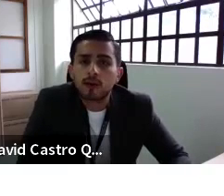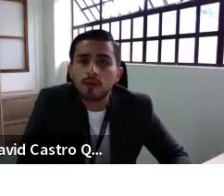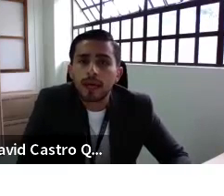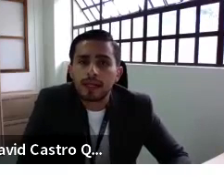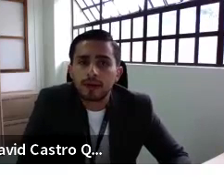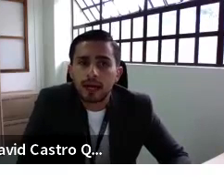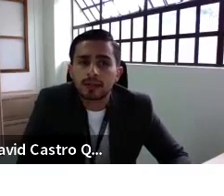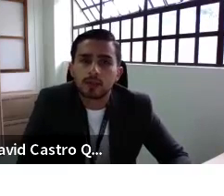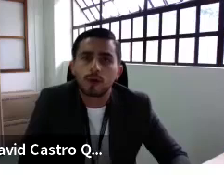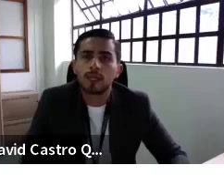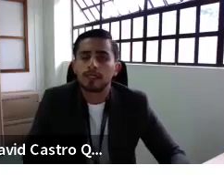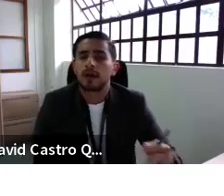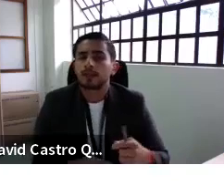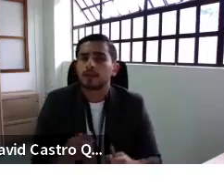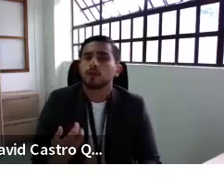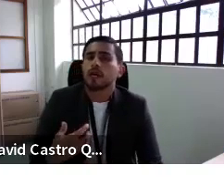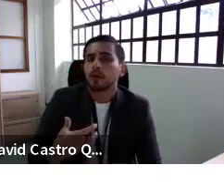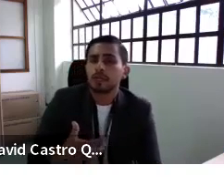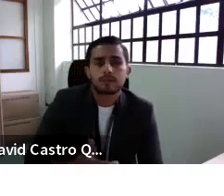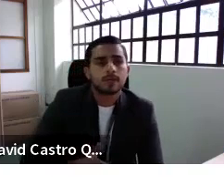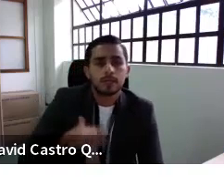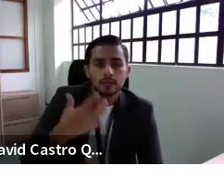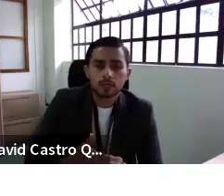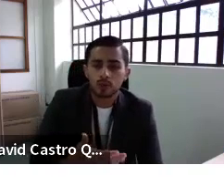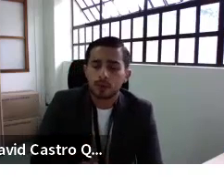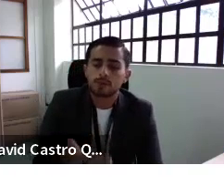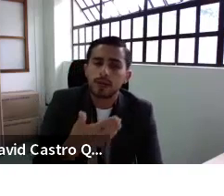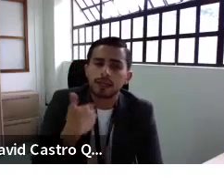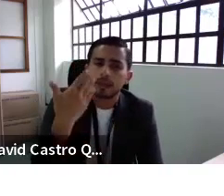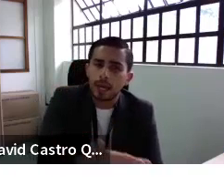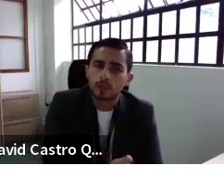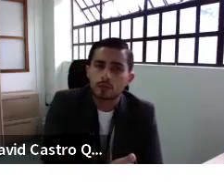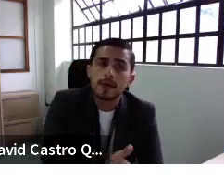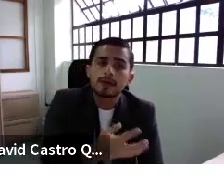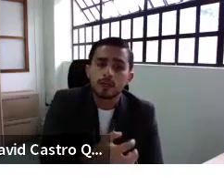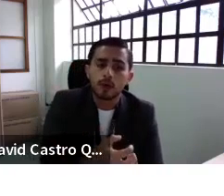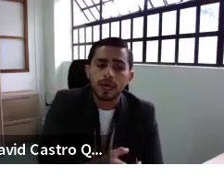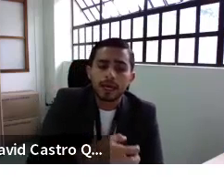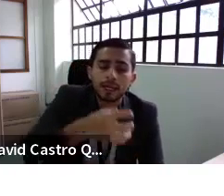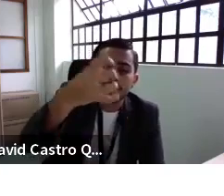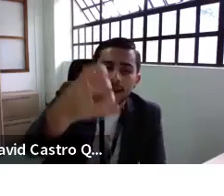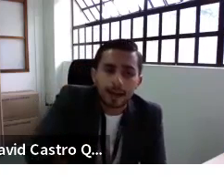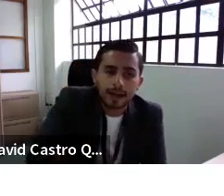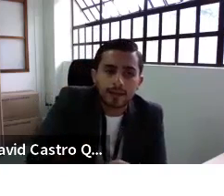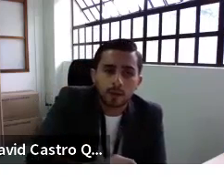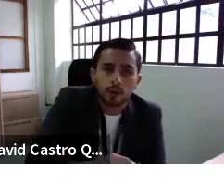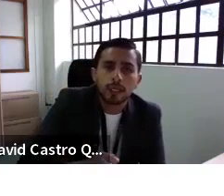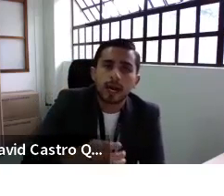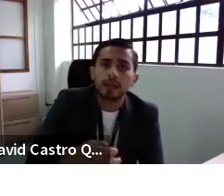cumple el llevar la tecnología y llevar la tecnología no es insisto hacer las espaldas de ellos sino integrar la tecnología e